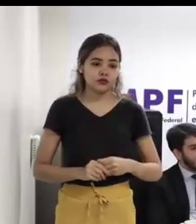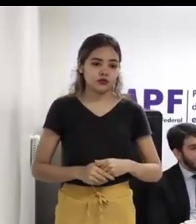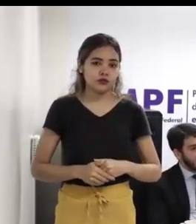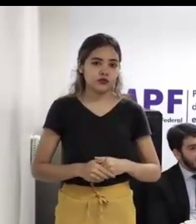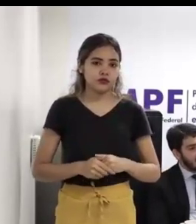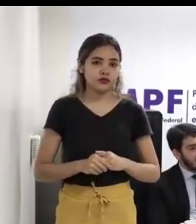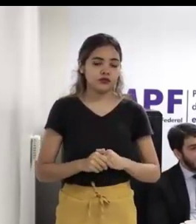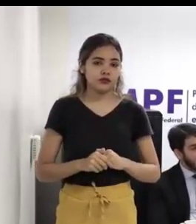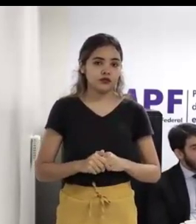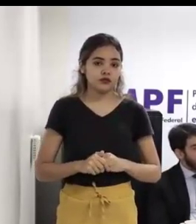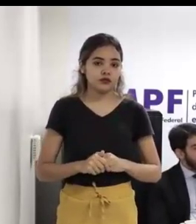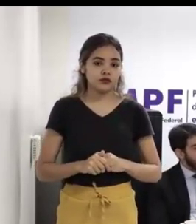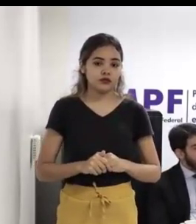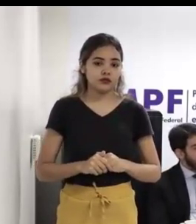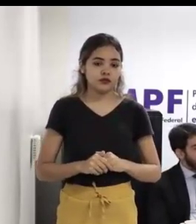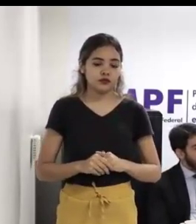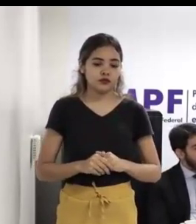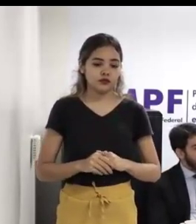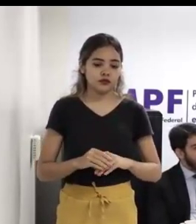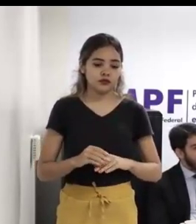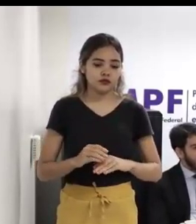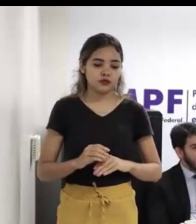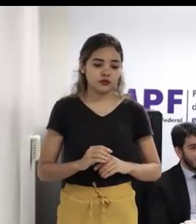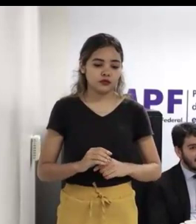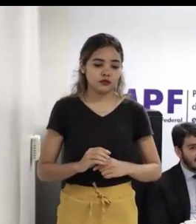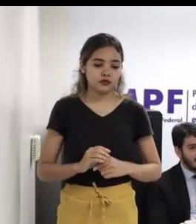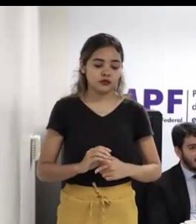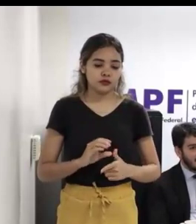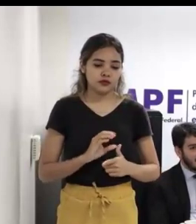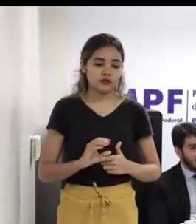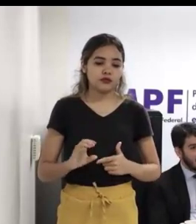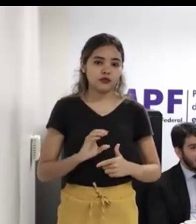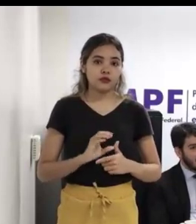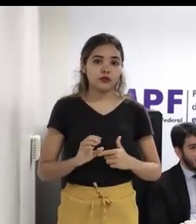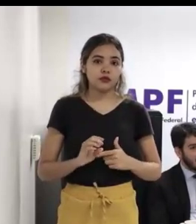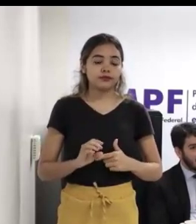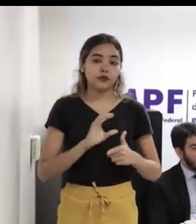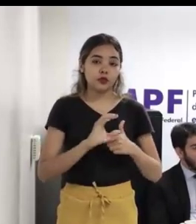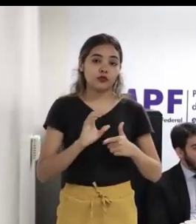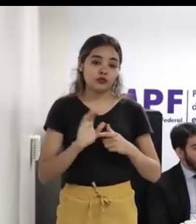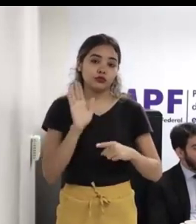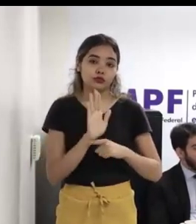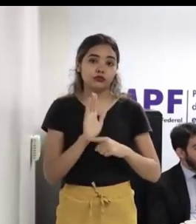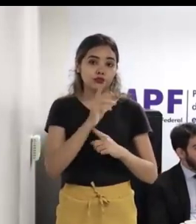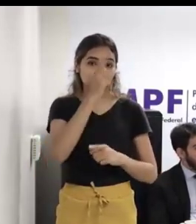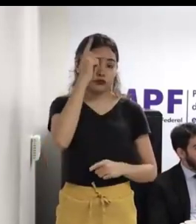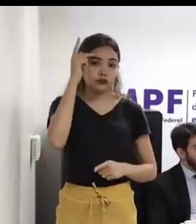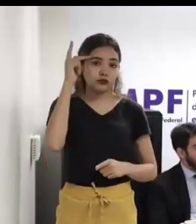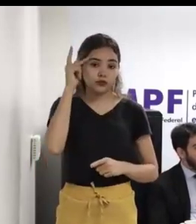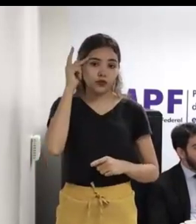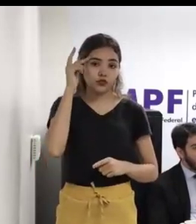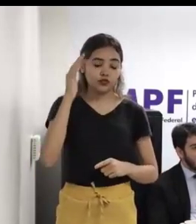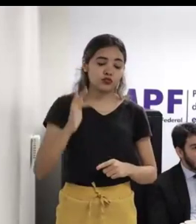então então nós né estamos formando pessoas que vão lidar diretamente com com